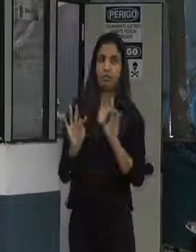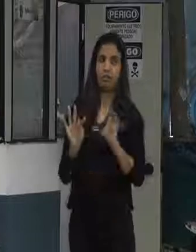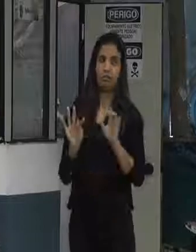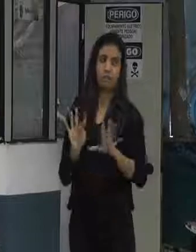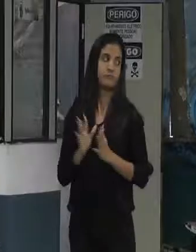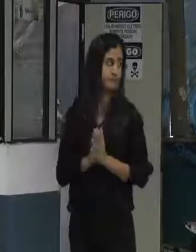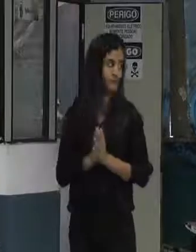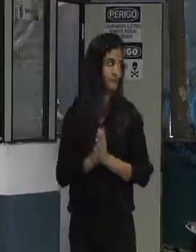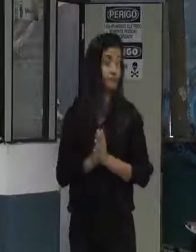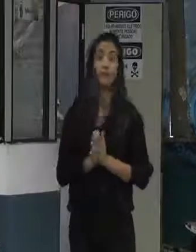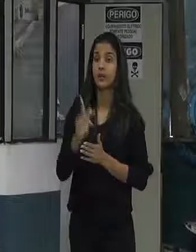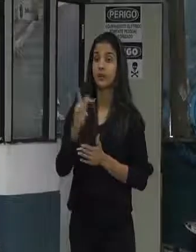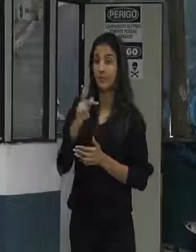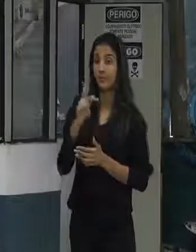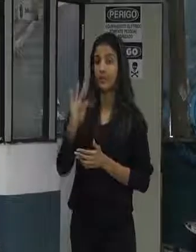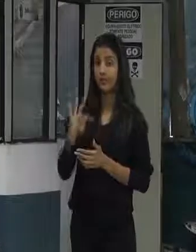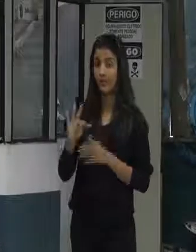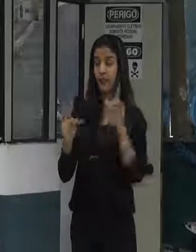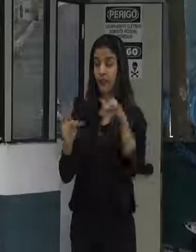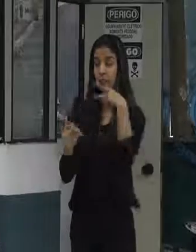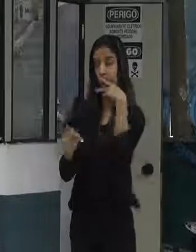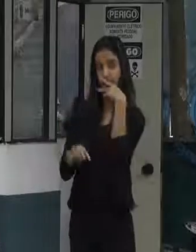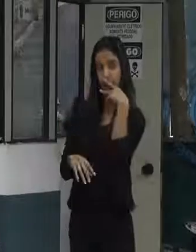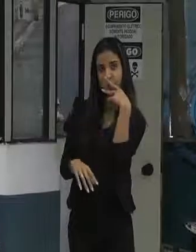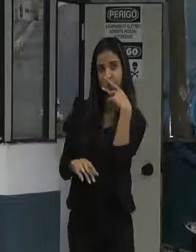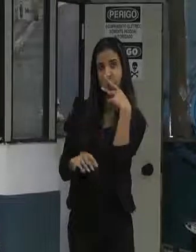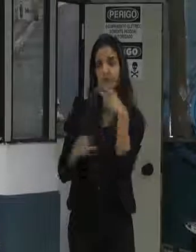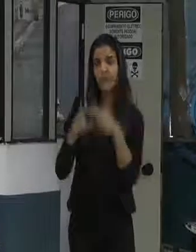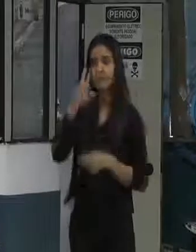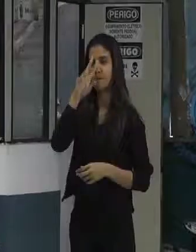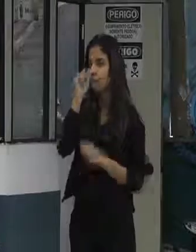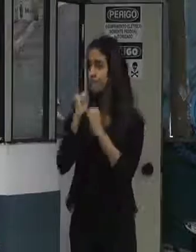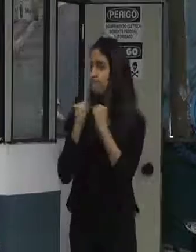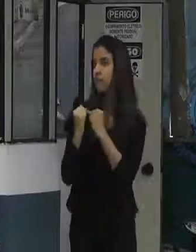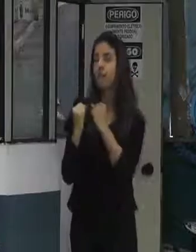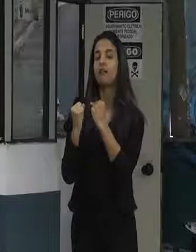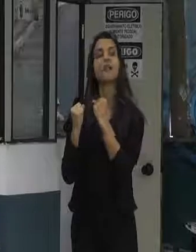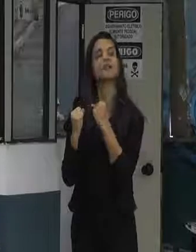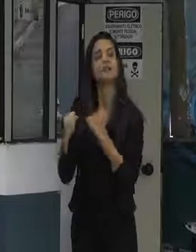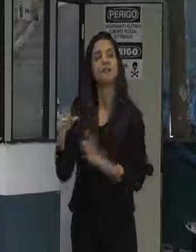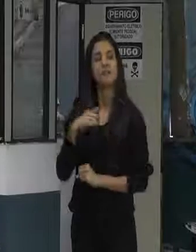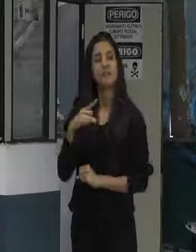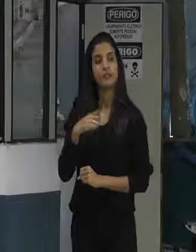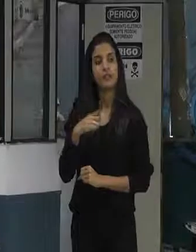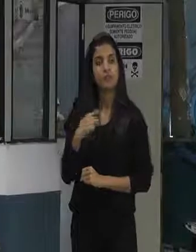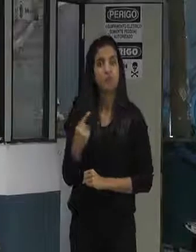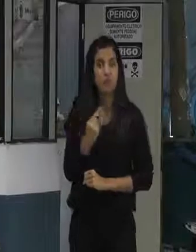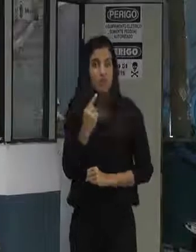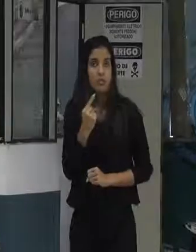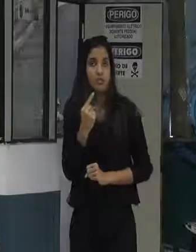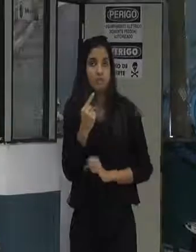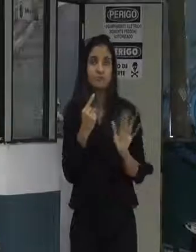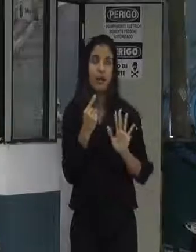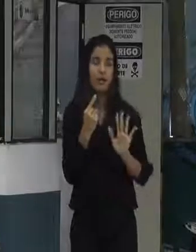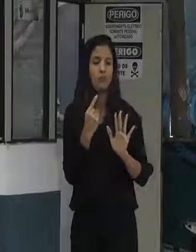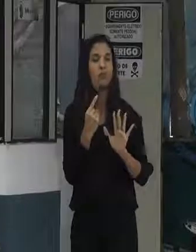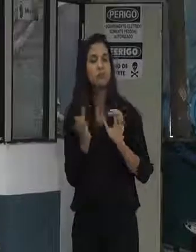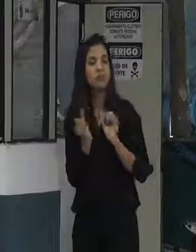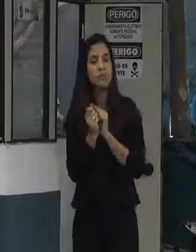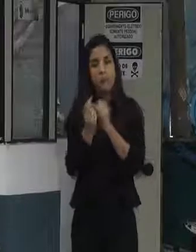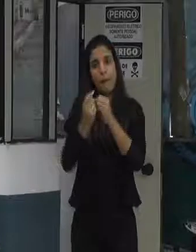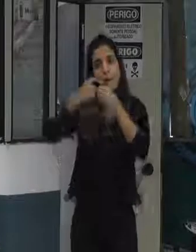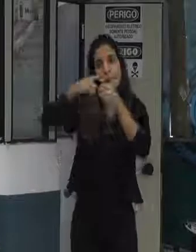um partido grande, forte, que fez de fato uma revolução, não sozinho, com seus parceiros